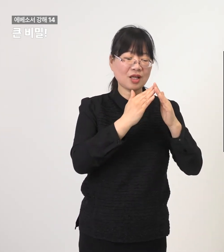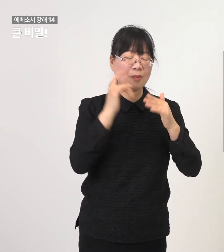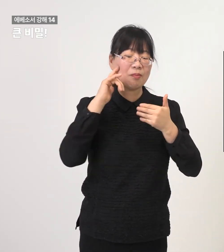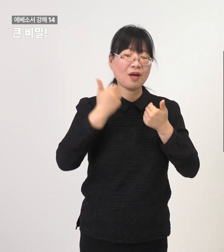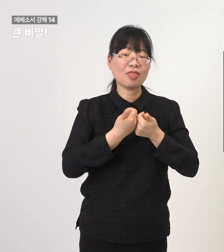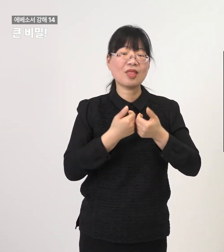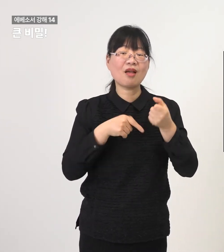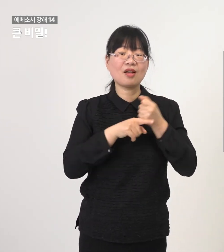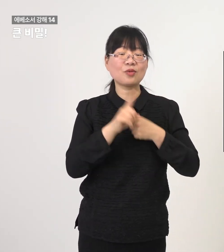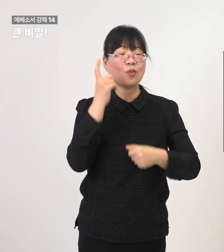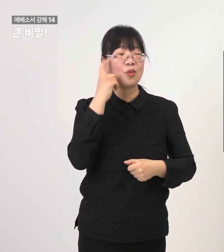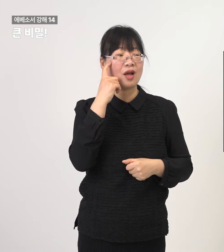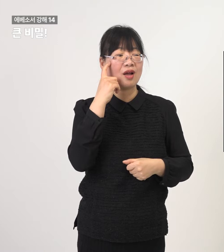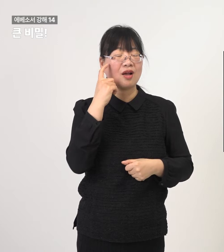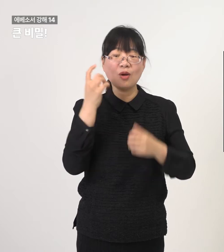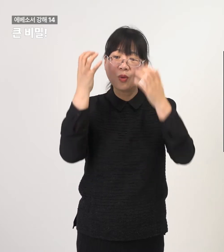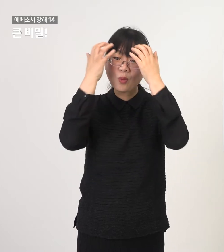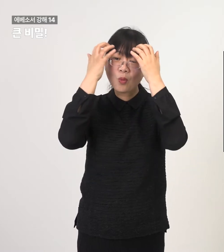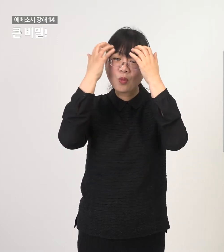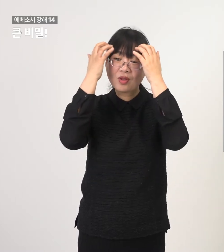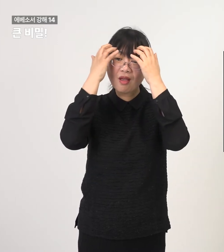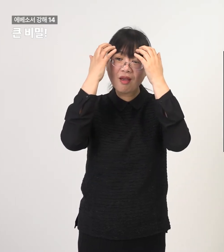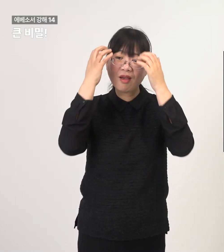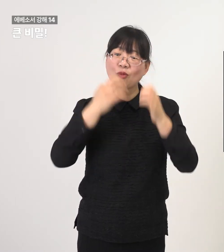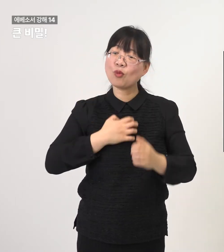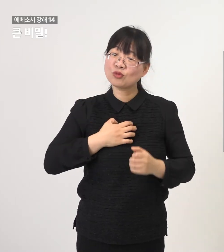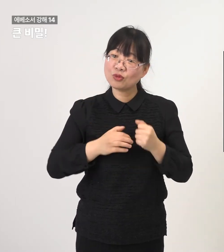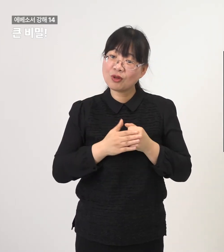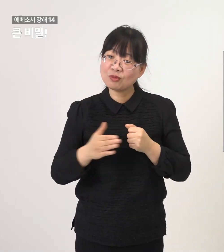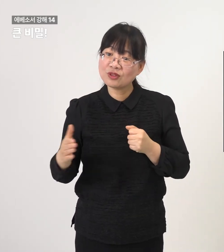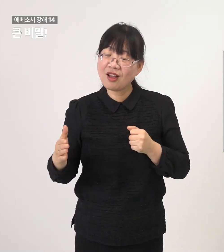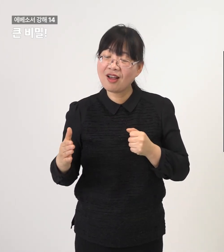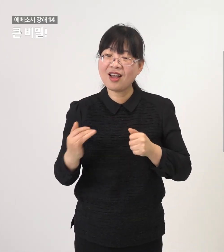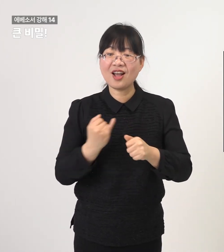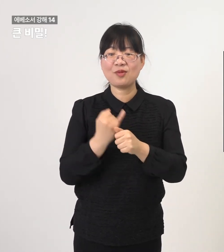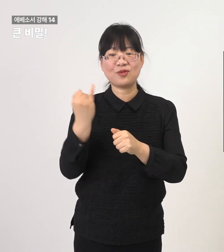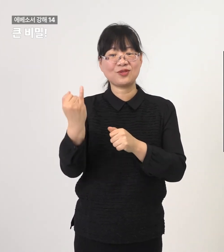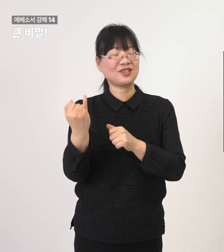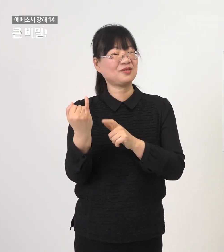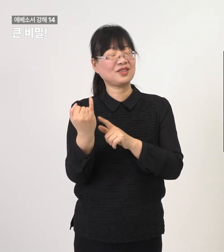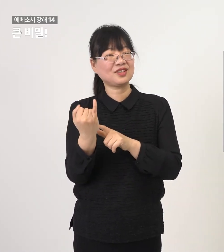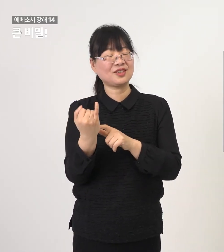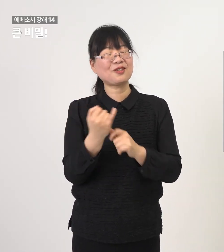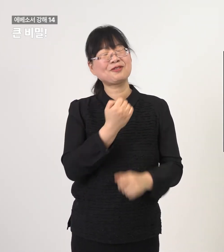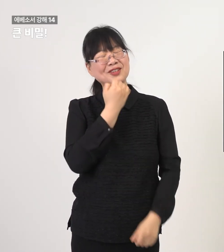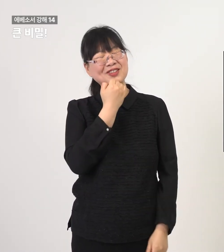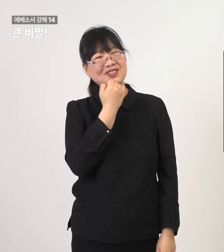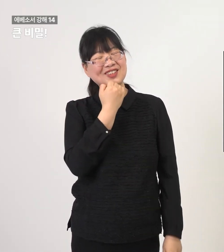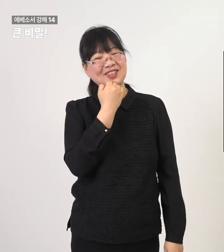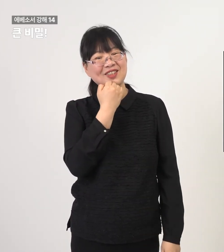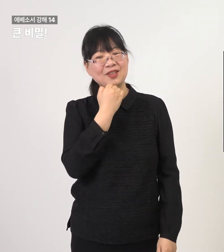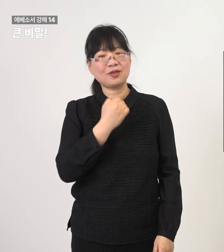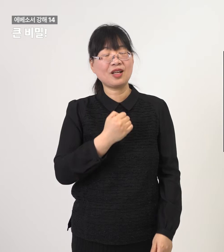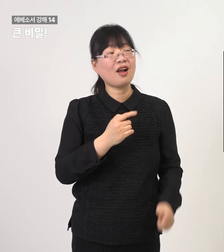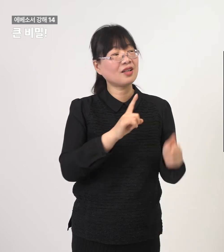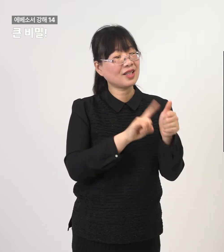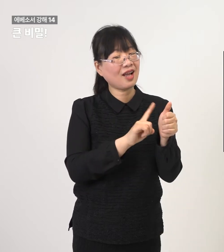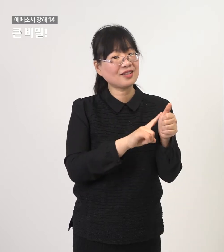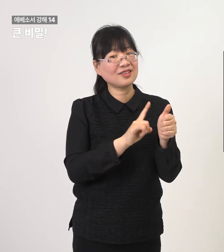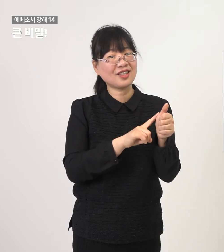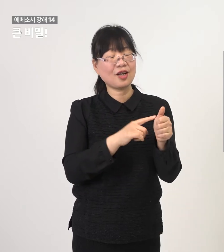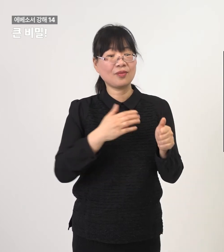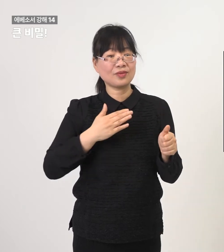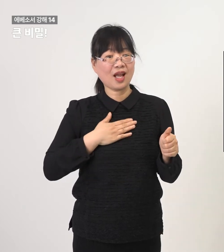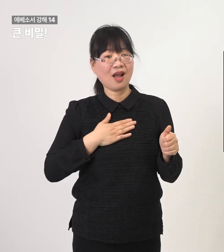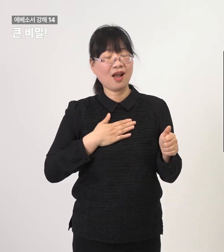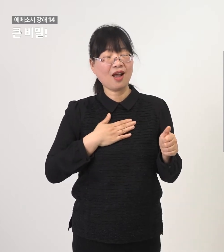반대를 냈어? 고생할까 봐 그랬지? 그랬더니 그 사모님이 웃으면서, 당신